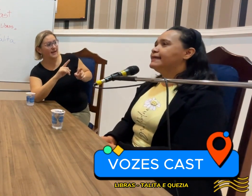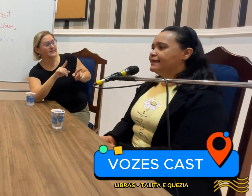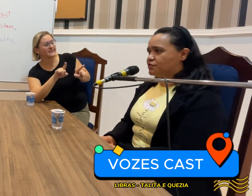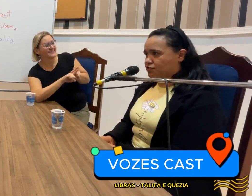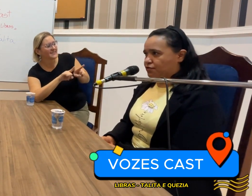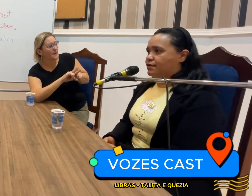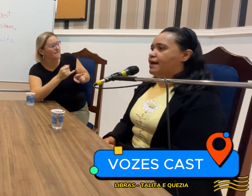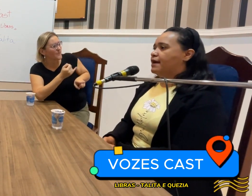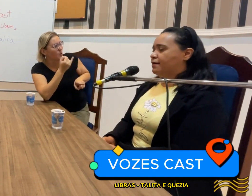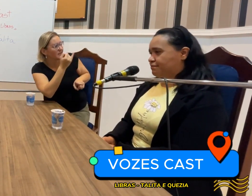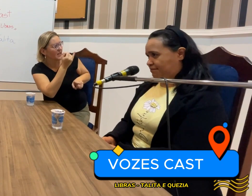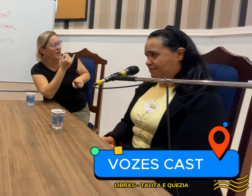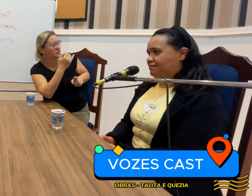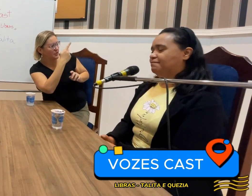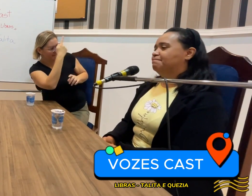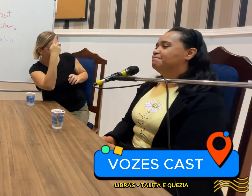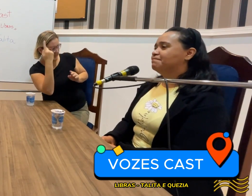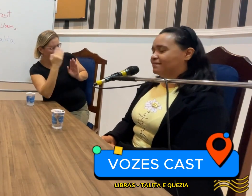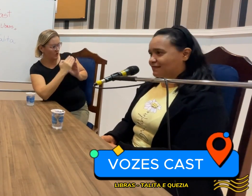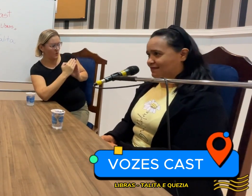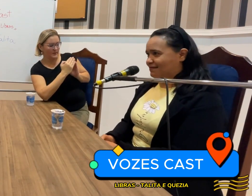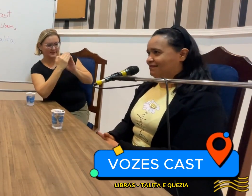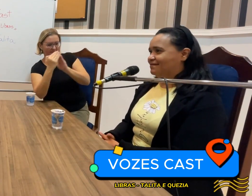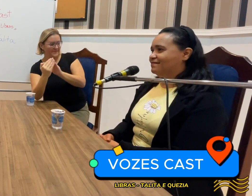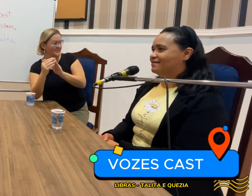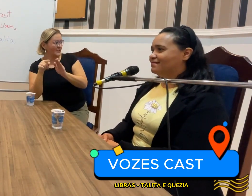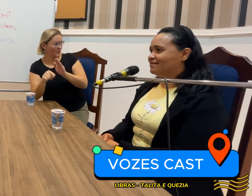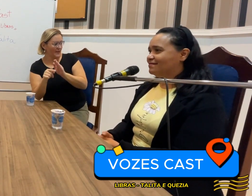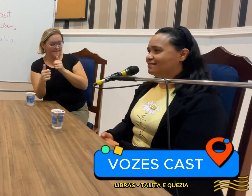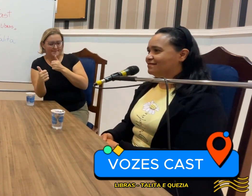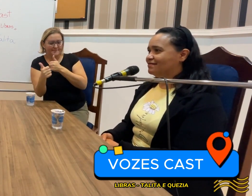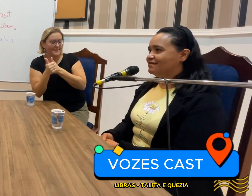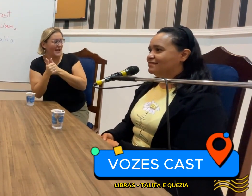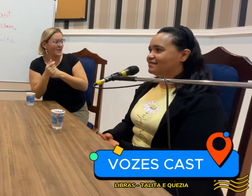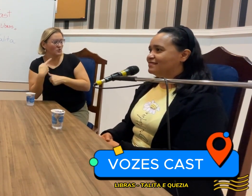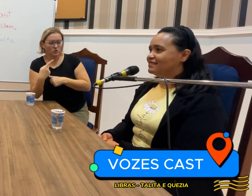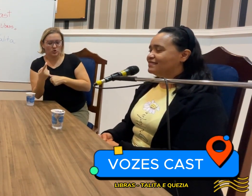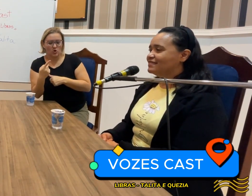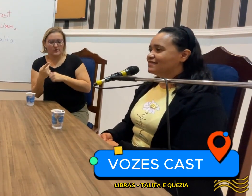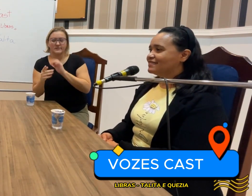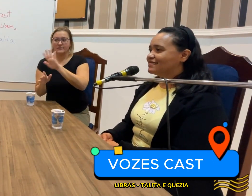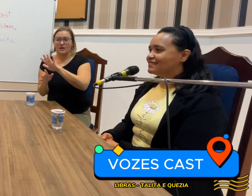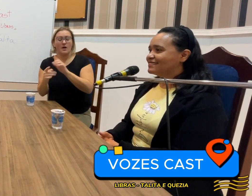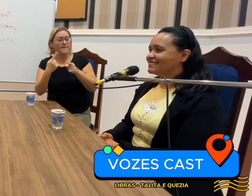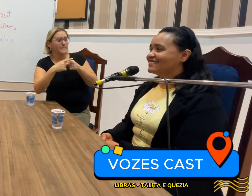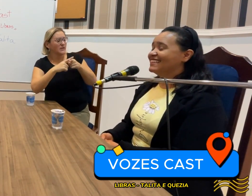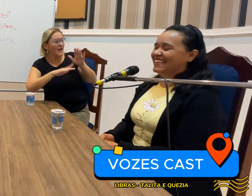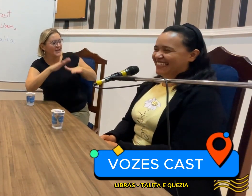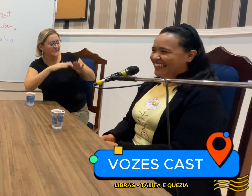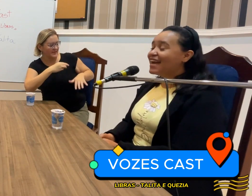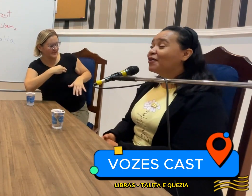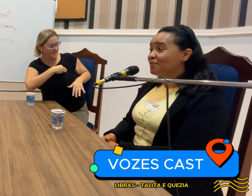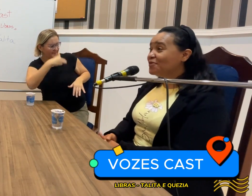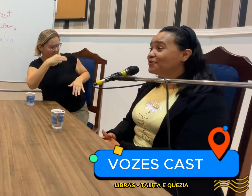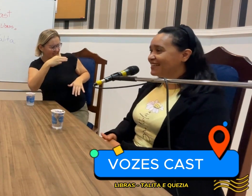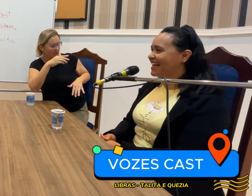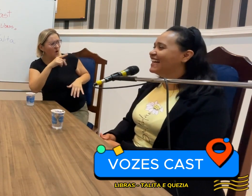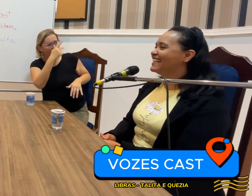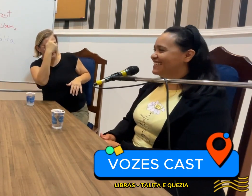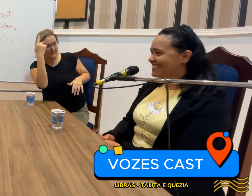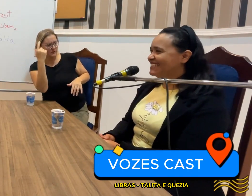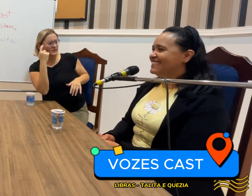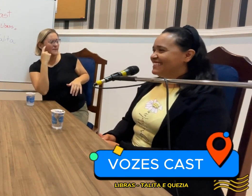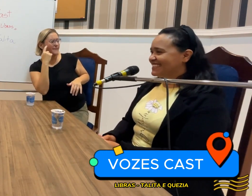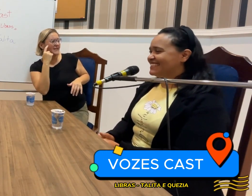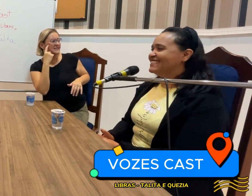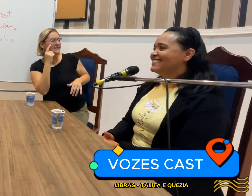você disse. Isso, Porque, às vezes, a questão de missão, as pessoas pensam, eu preciso ir lá para o outro lado do mundo. É comum, né?